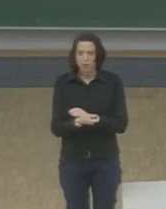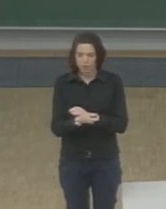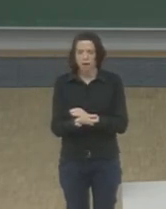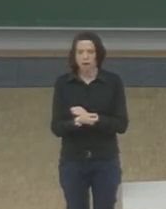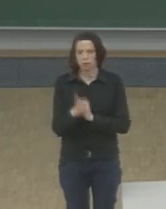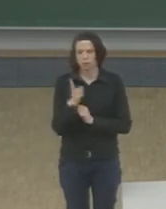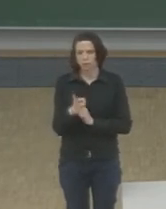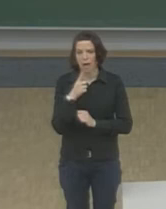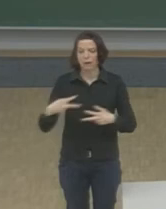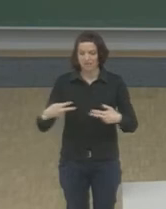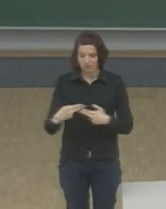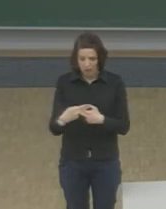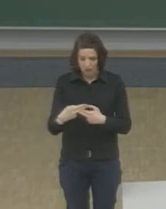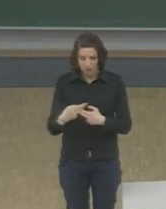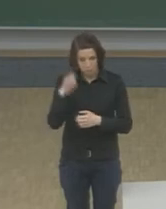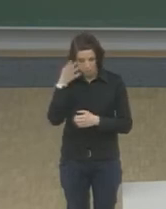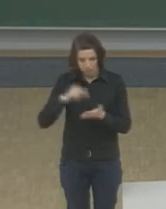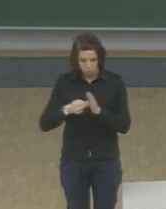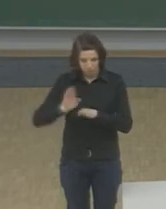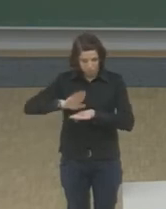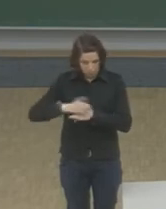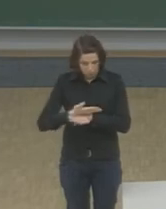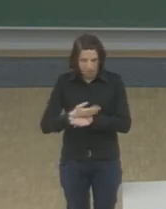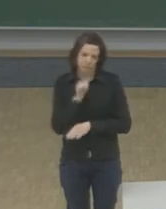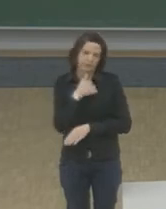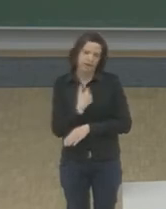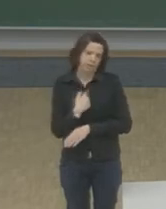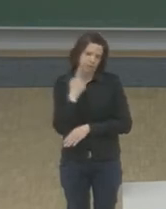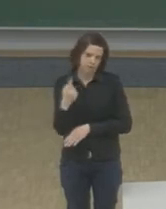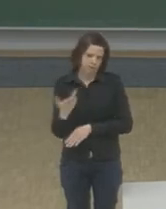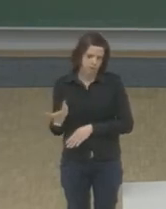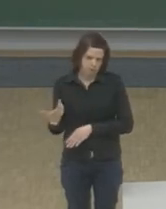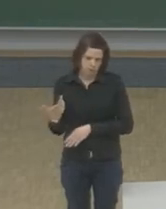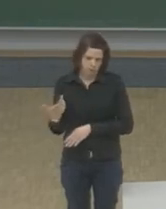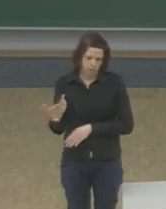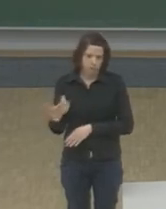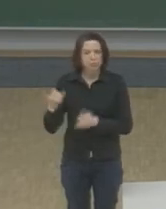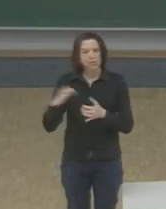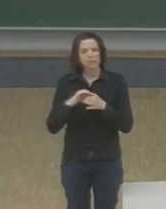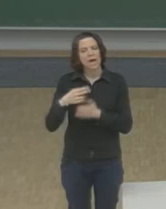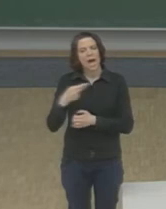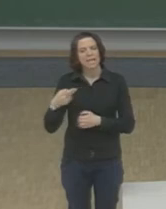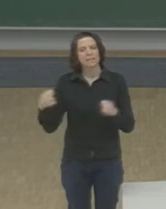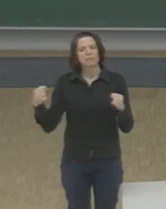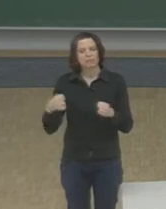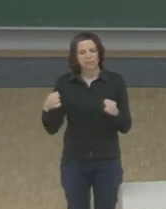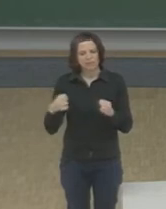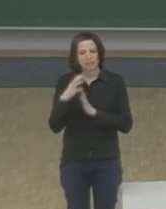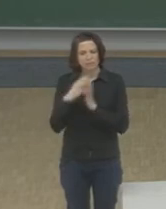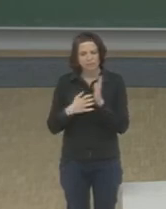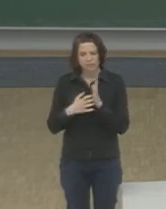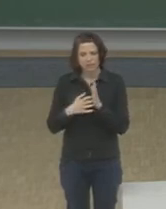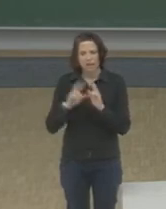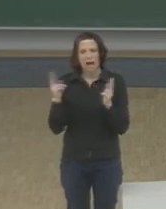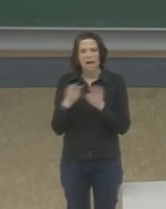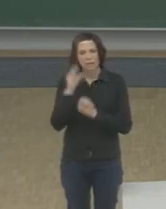Epoche. Ich komme zu Heinrich Winter. Genauer gesagt, ich komme zu seinem epochalen Text Allgemeine Lernziele